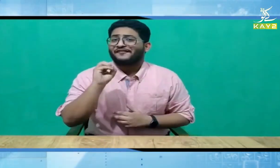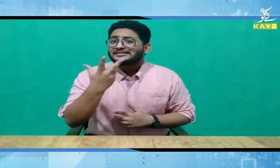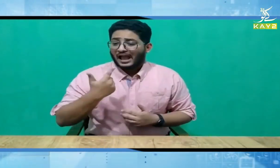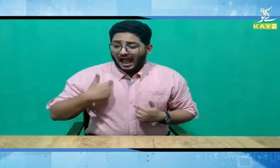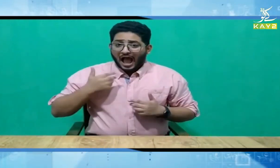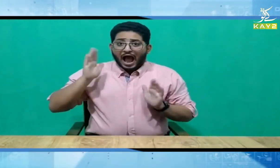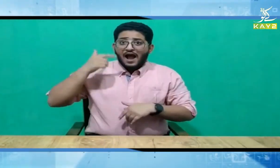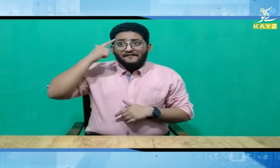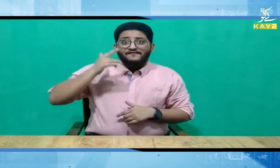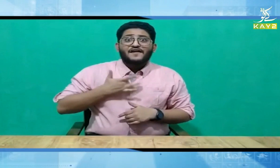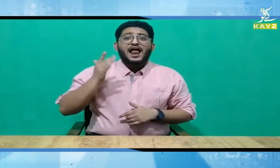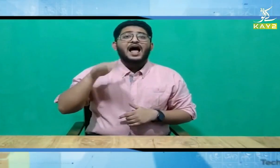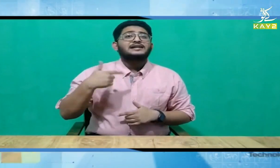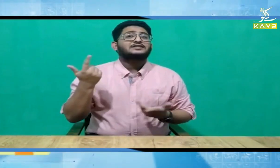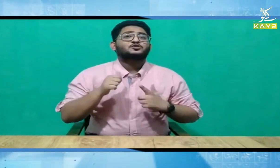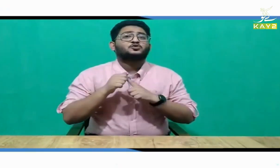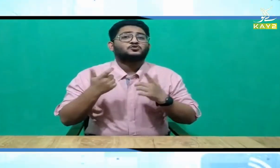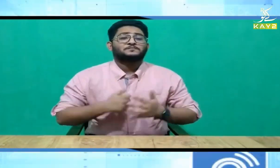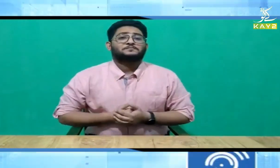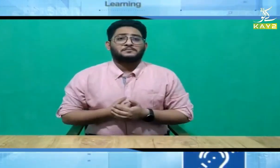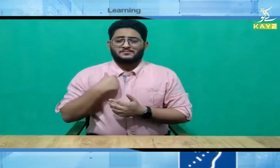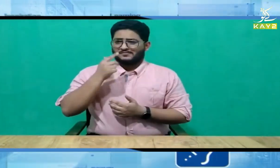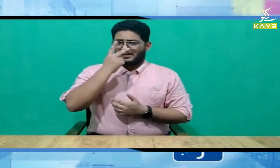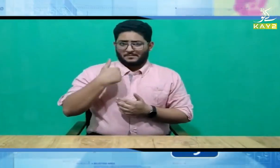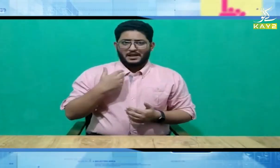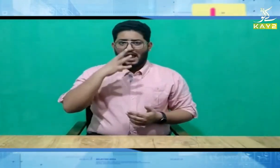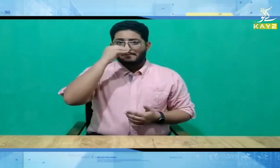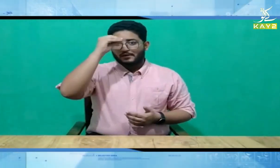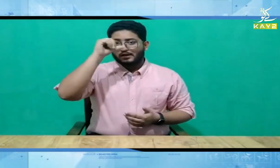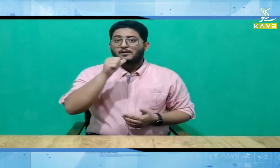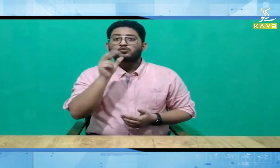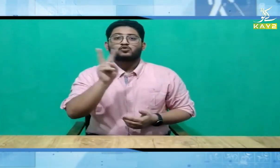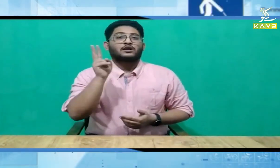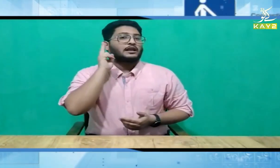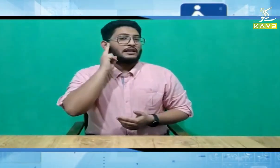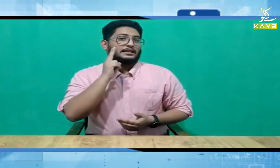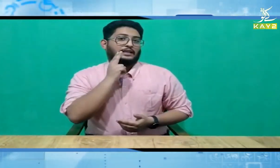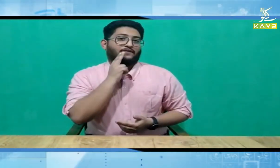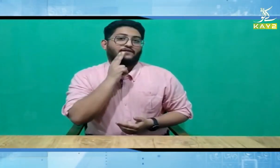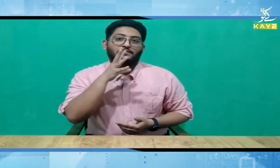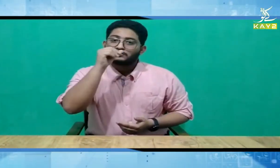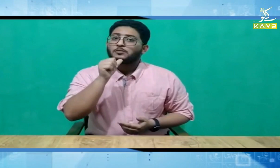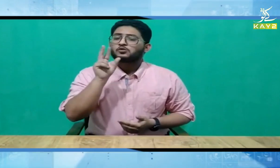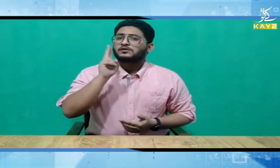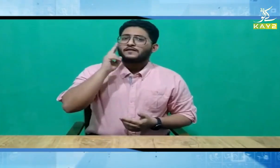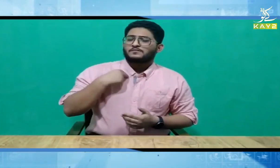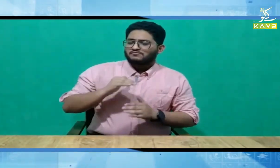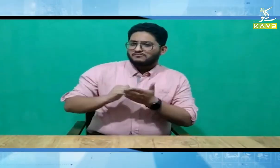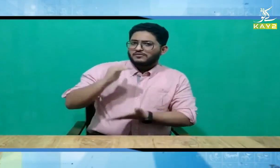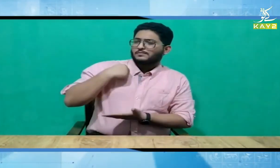इंटरप्रिटेशन क्यों ज़रूरी है और मैं इंटरप्रिटेशन क्यों करता हूँ, साइन लैंग्वेज की फ़ील्ड में क्यों आया। मेरे वालिदैन दोनों डेफ़ हैं, वो मेरे वालिदैन